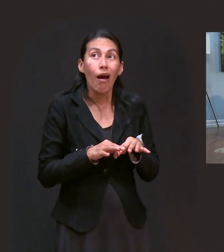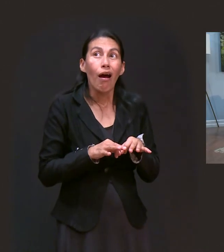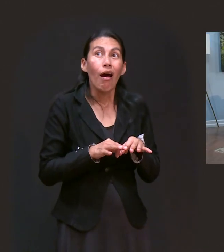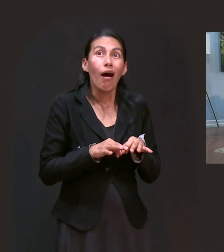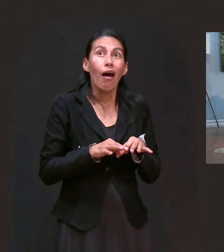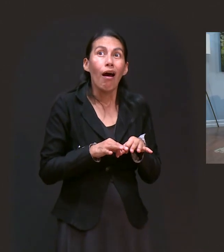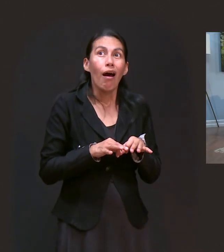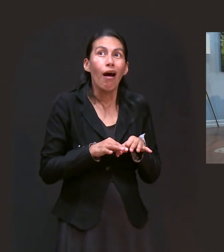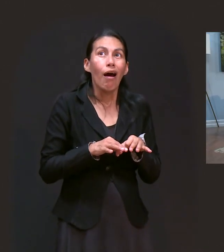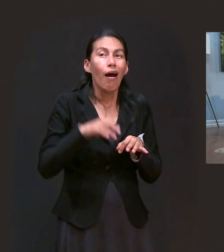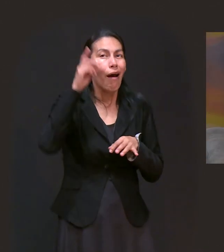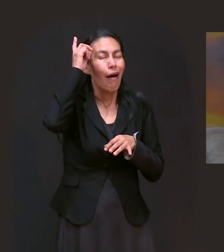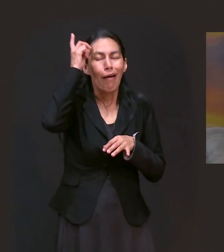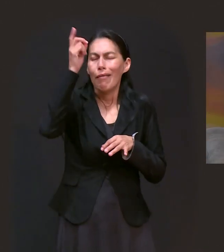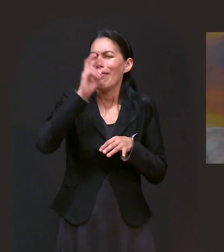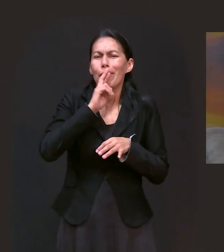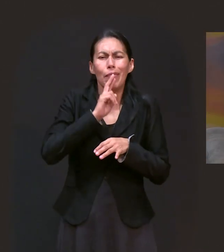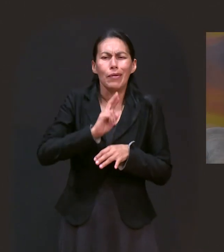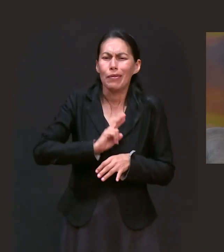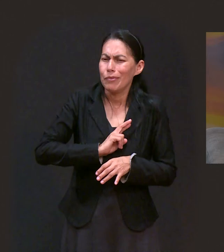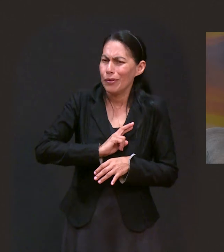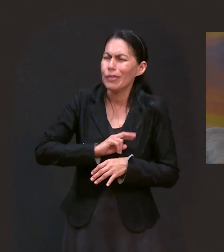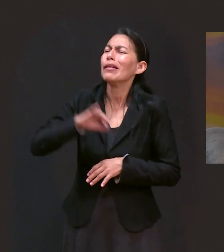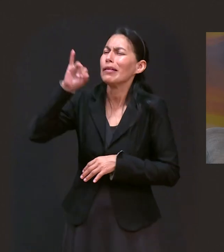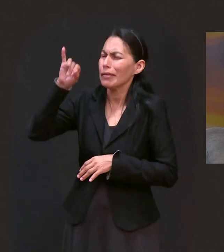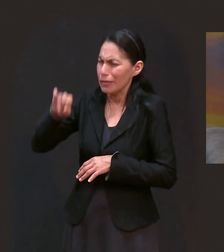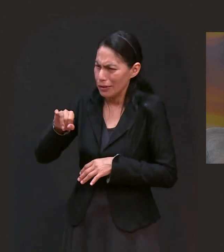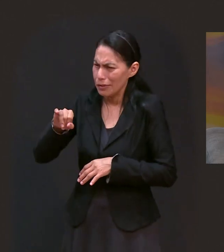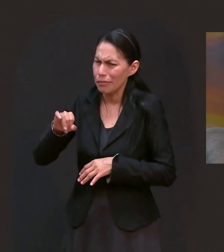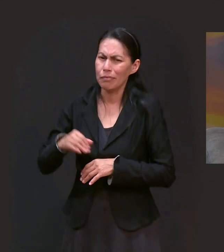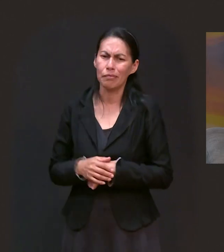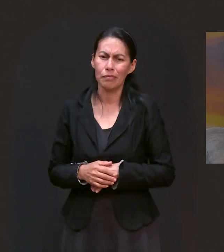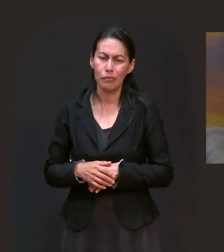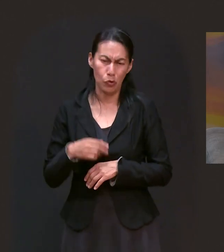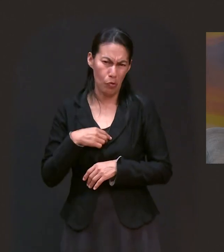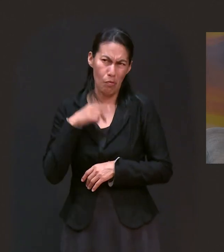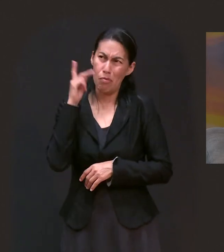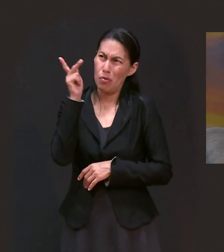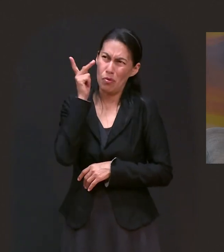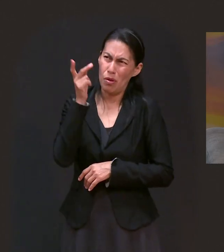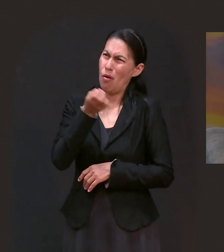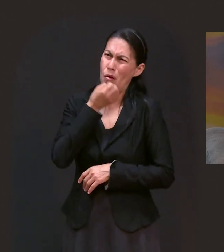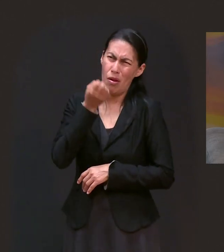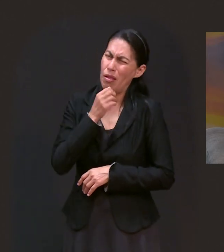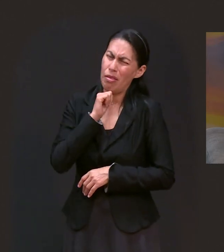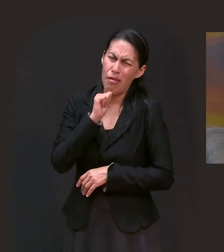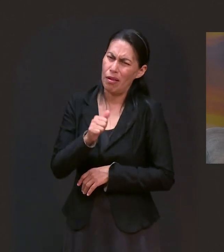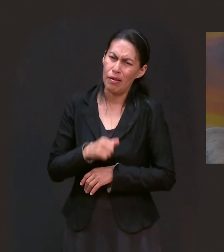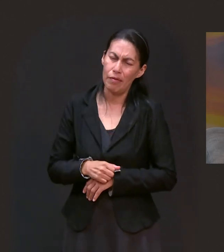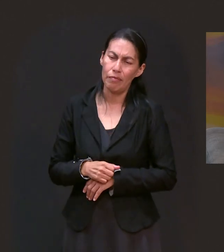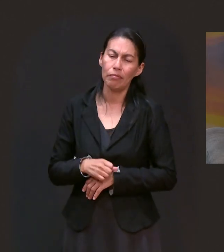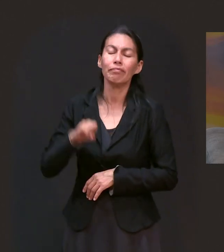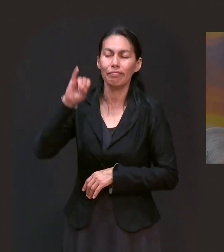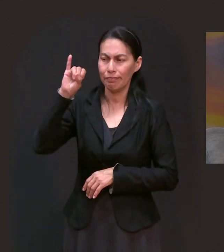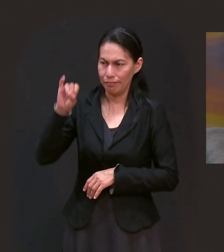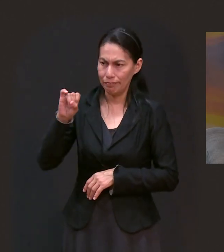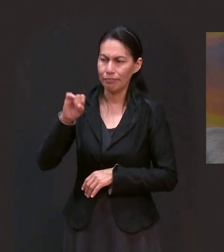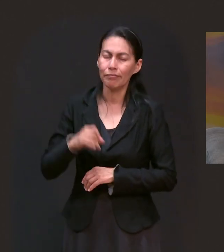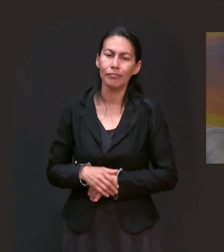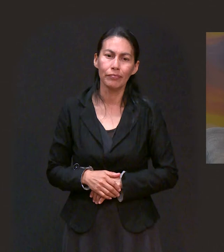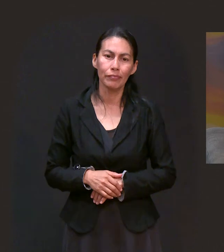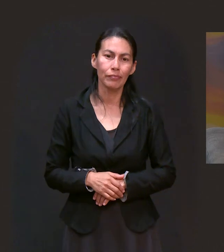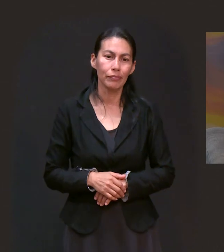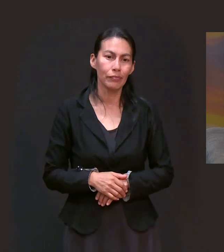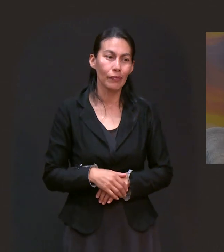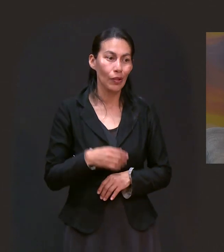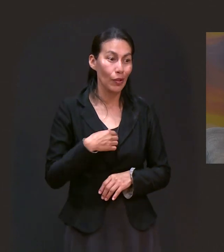sin consultar pero yo dije esto una respuesta y lo dije sí porque era sólo el interés dicen